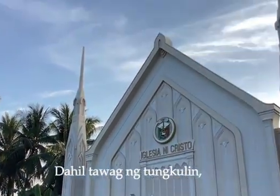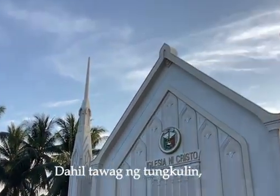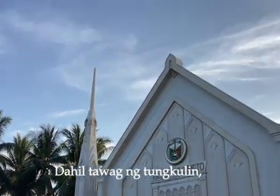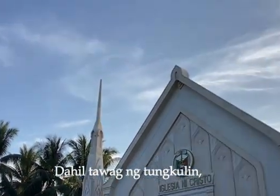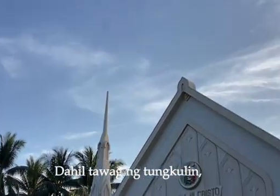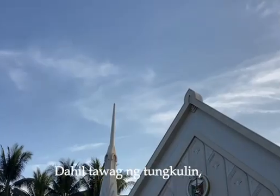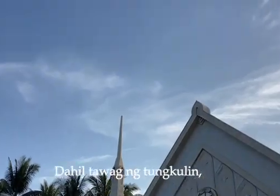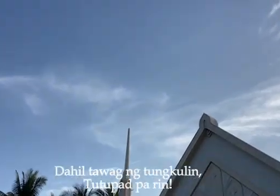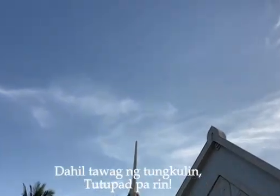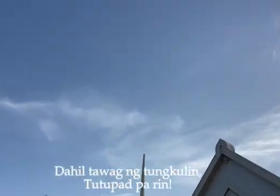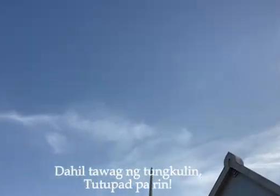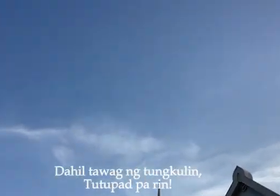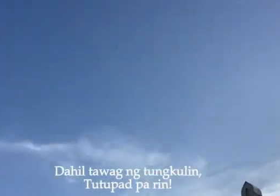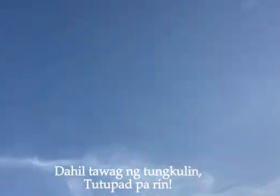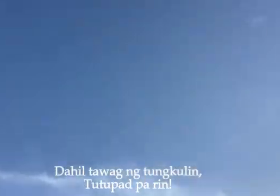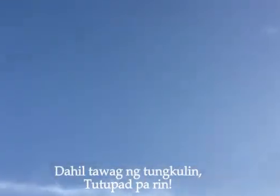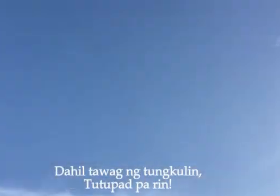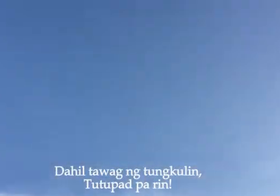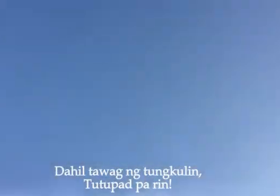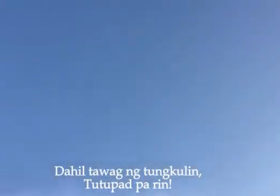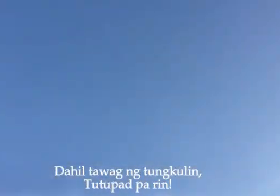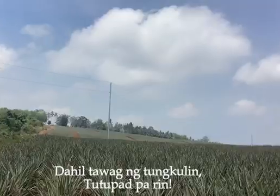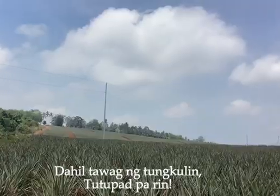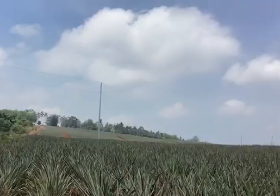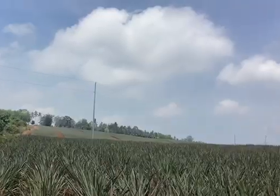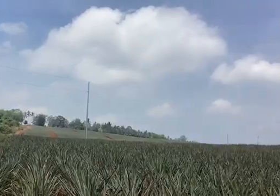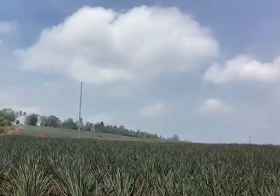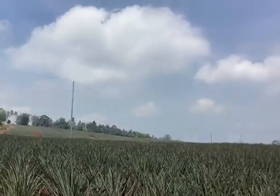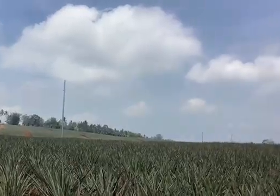tungkulin, tutupad pa rin.